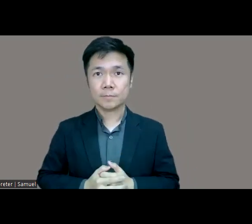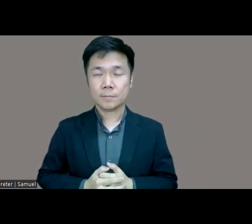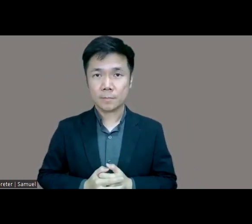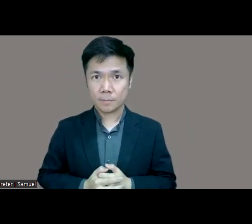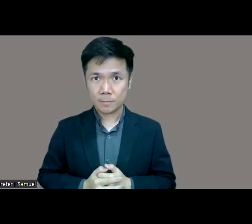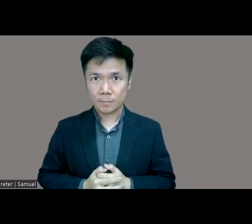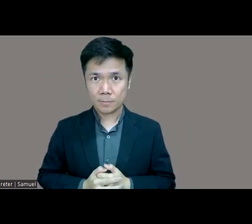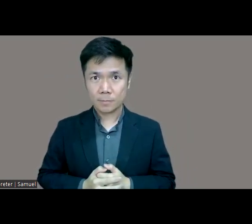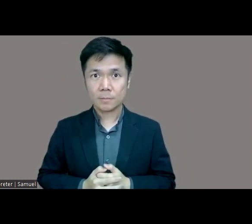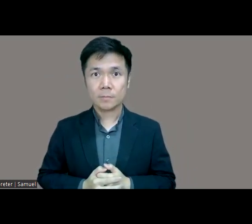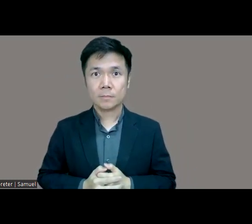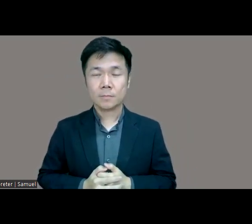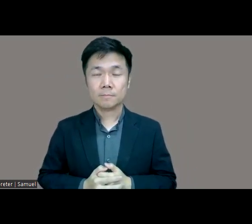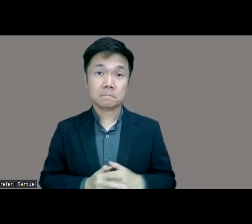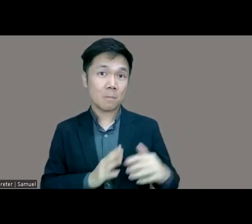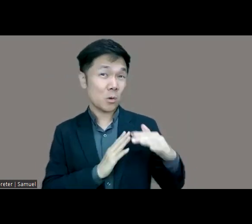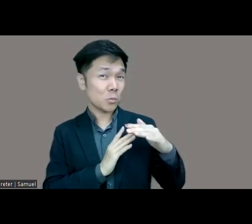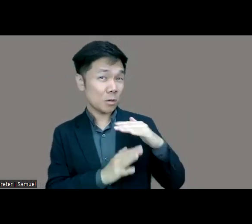pour une raison ou l'autre,